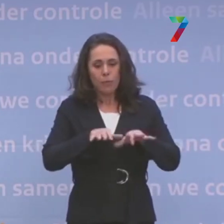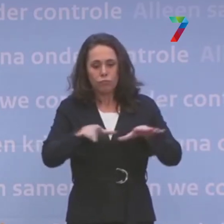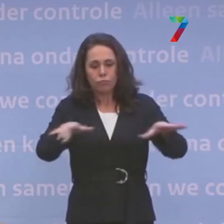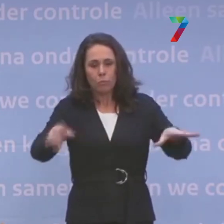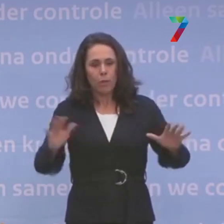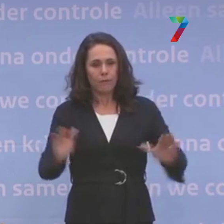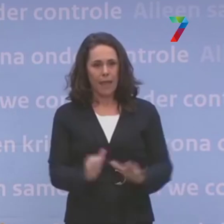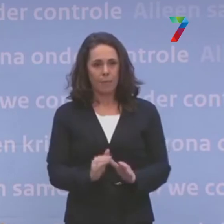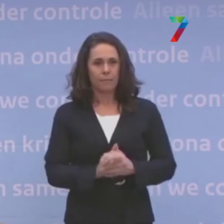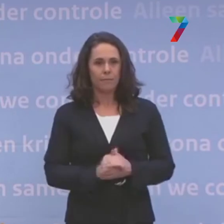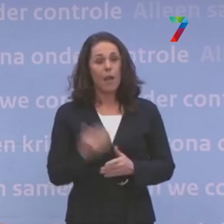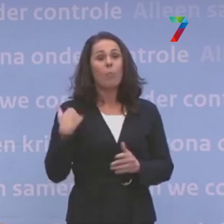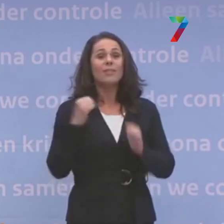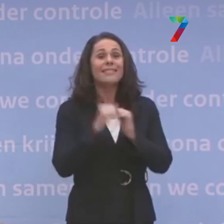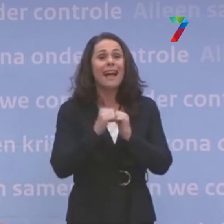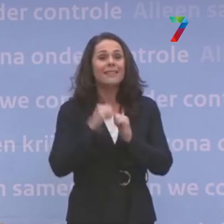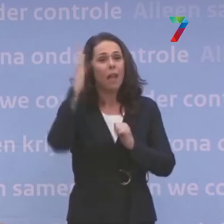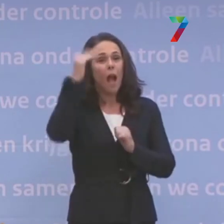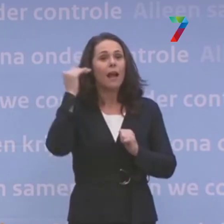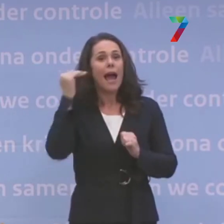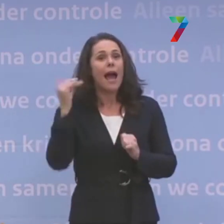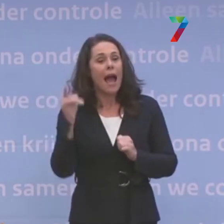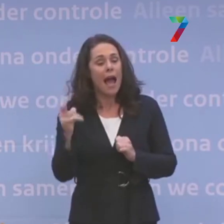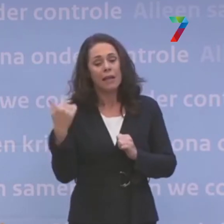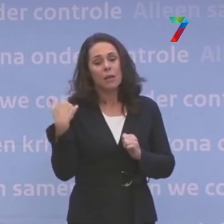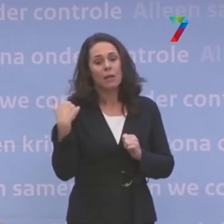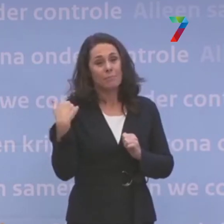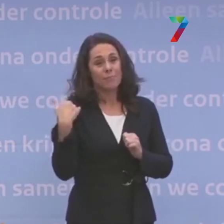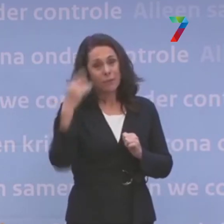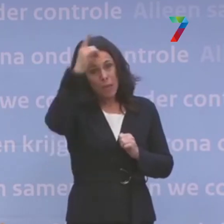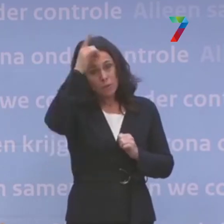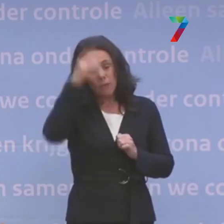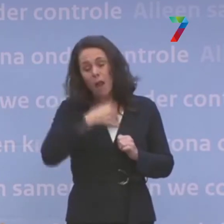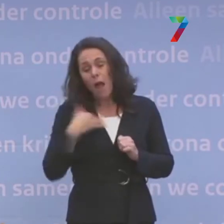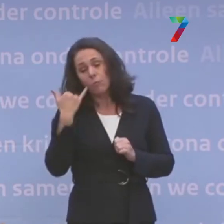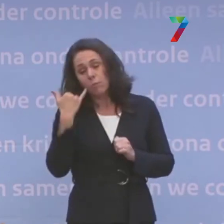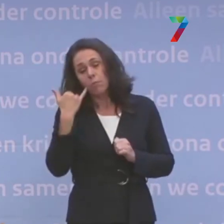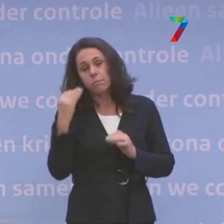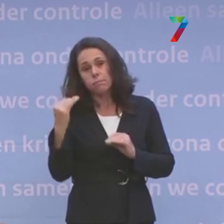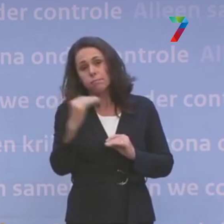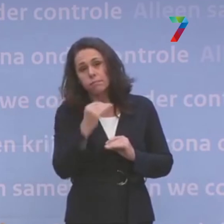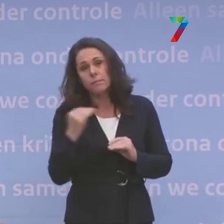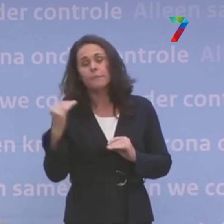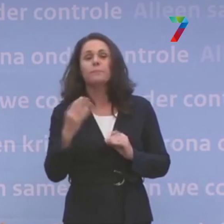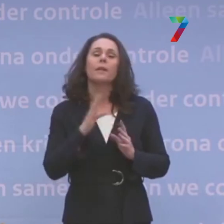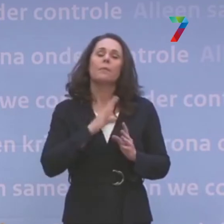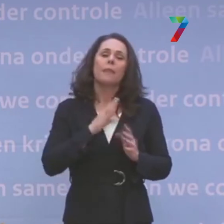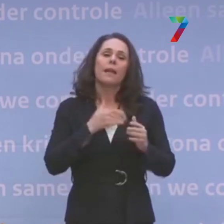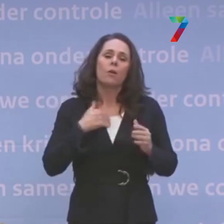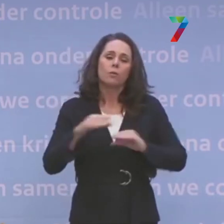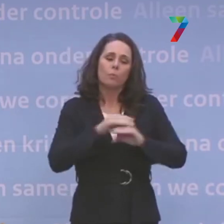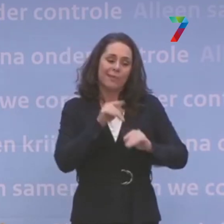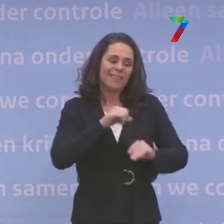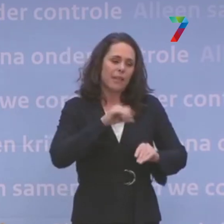In Duitsland staat precies voor dezelfde afweging. En ze heeft het ook, dat is ook maandag naar buiten gekomen uit een telefoonconferentie ze had met CDU-mensen in